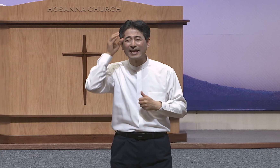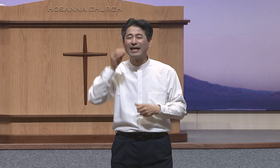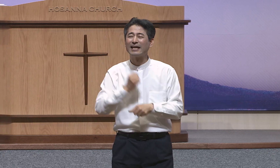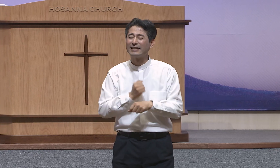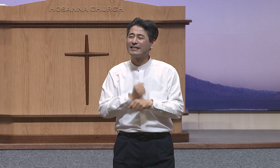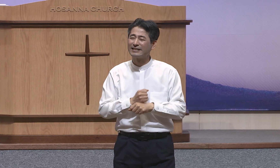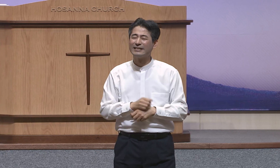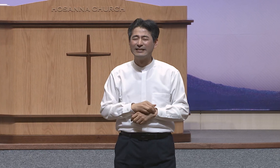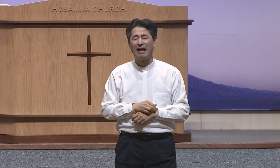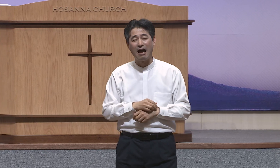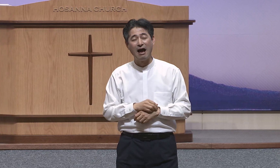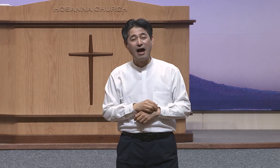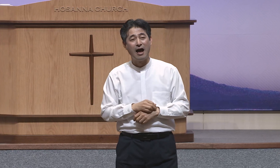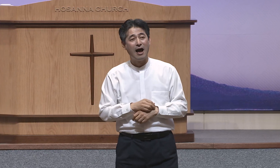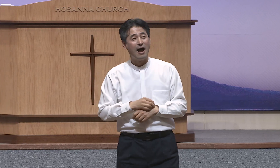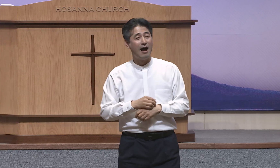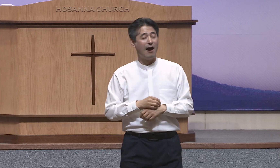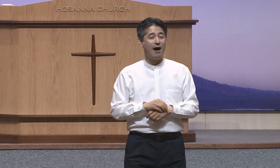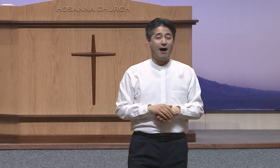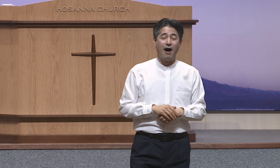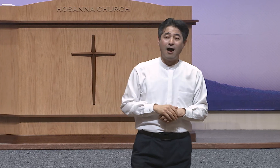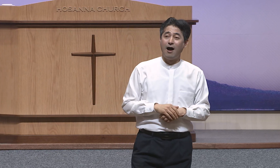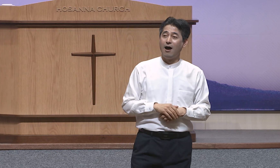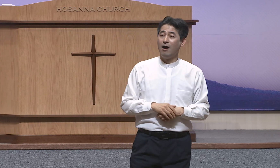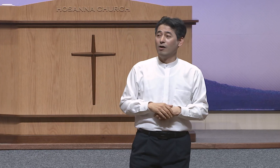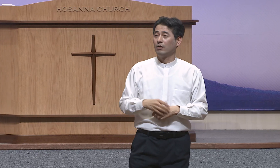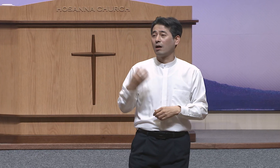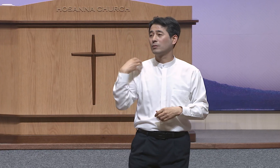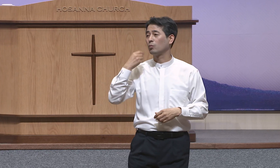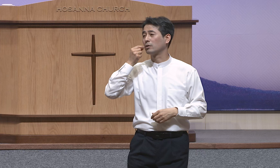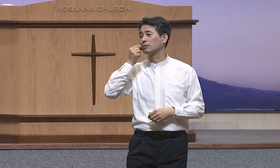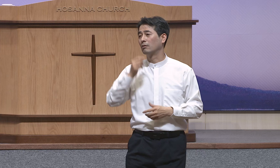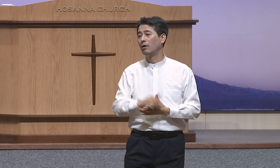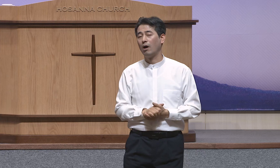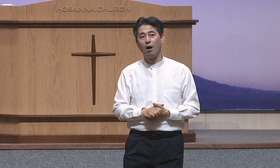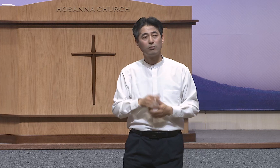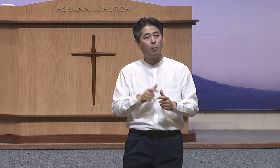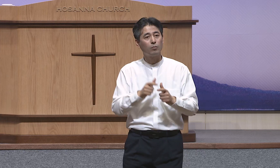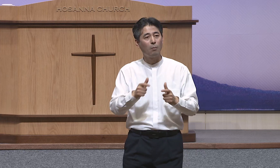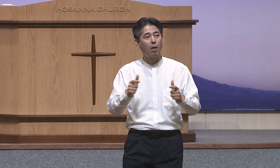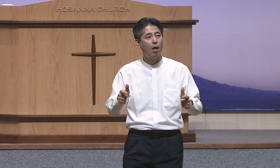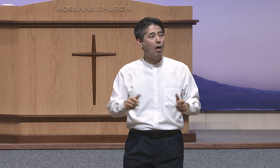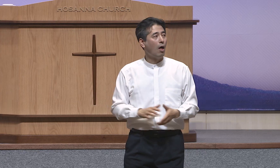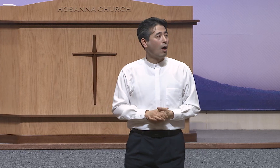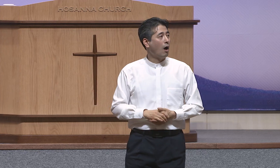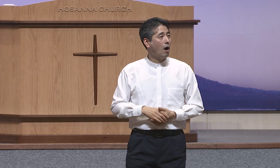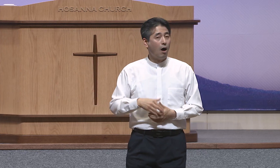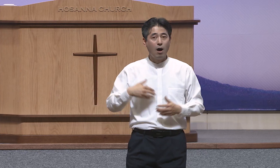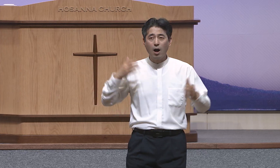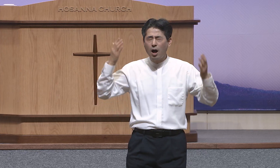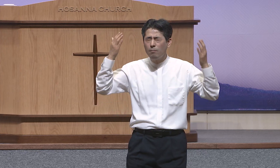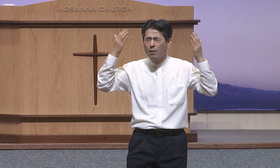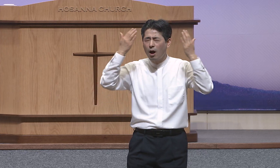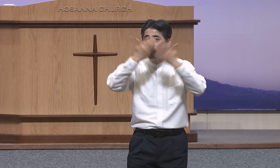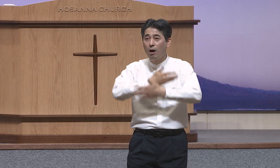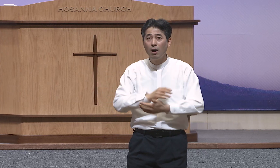되나, 누군가 도와줄 줄 알았는데 아무도 도와주는 사람도 없고 제가 혼자 대학교 수업을 감당한다는